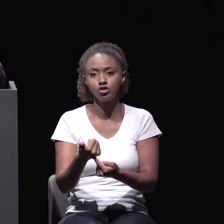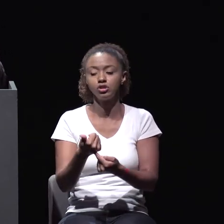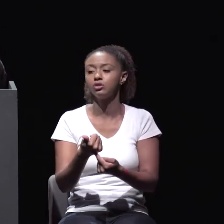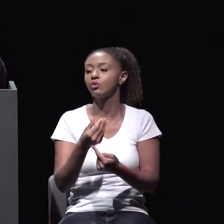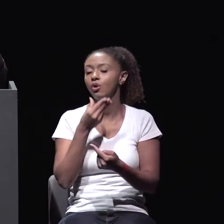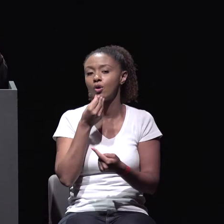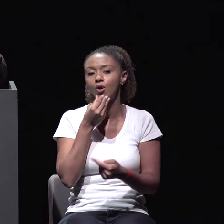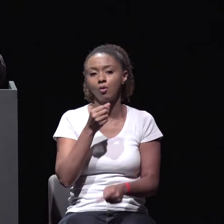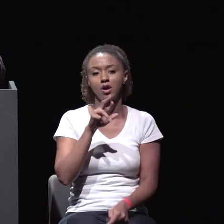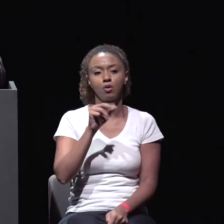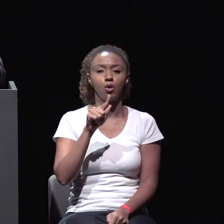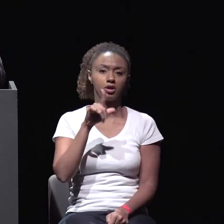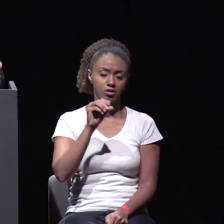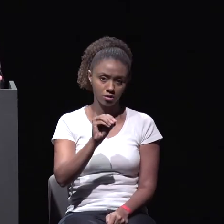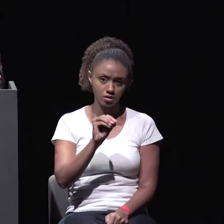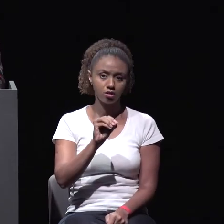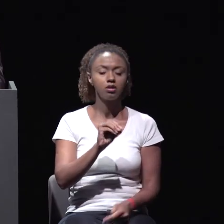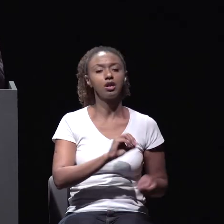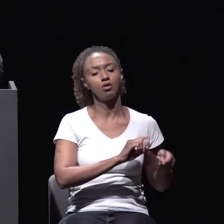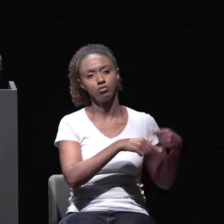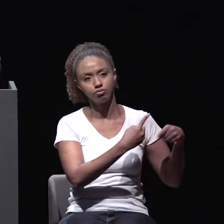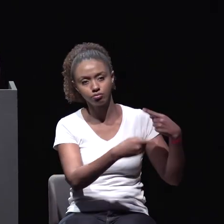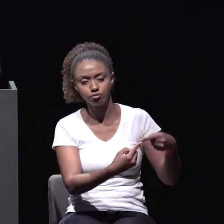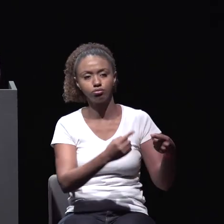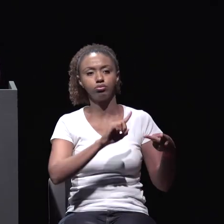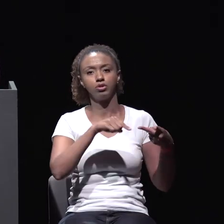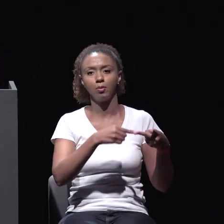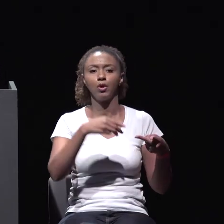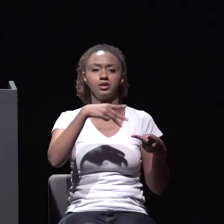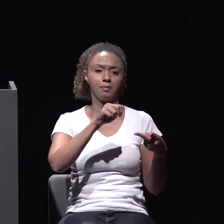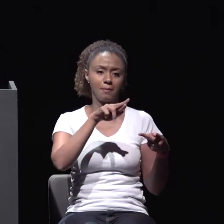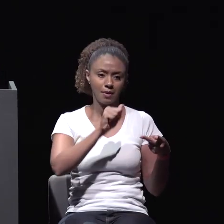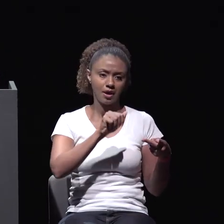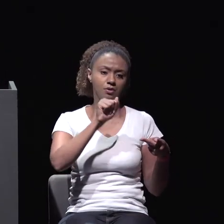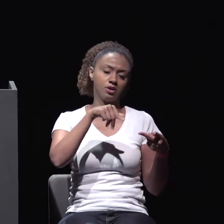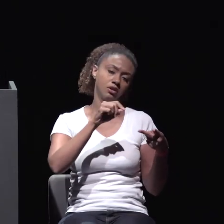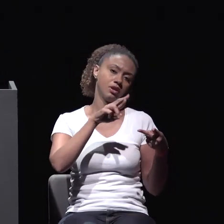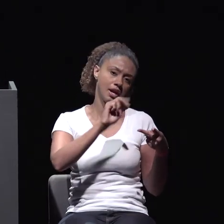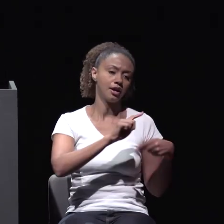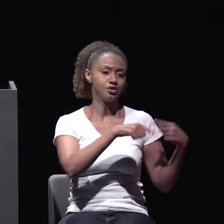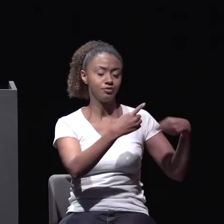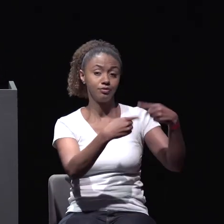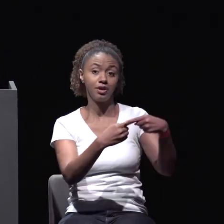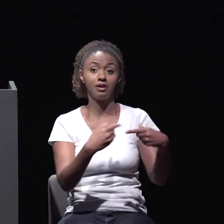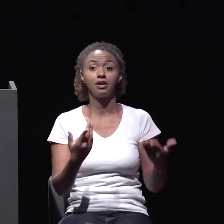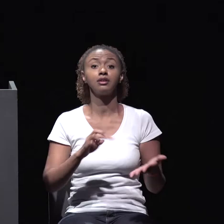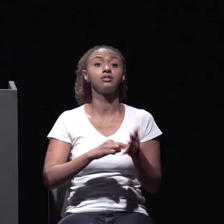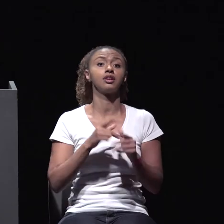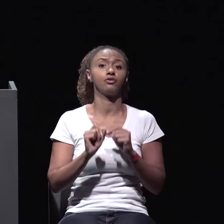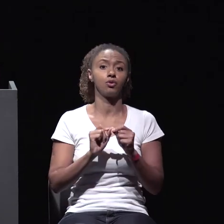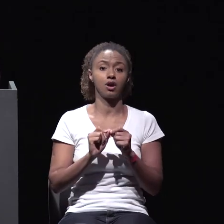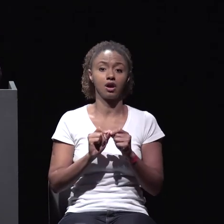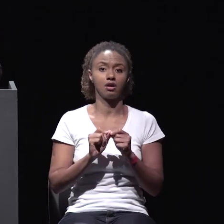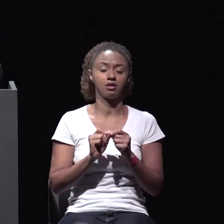rodrigo melo franco de andrade e mais tarde mário de andrade como os eixos principais são a nossa herança em termos de narração é